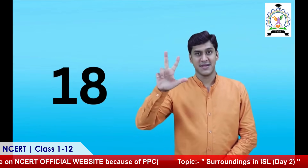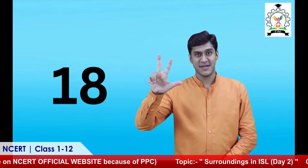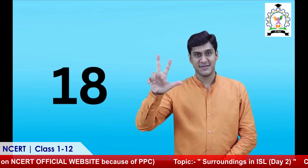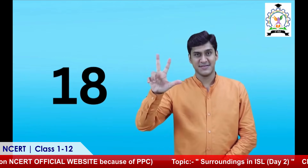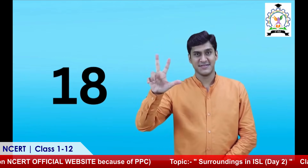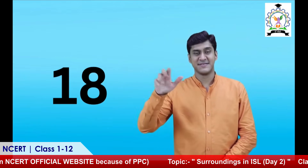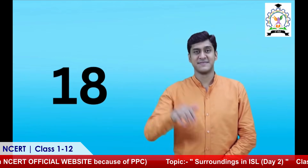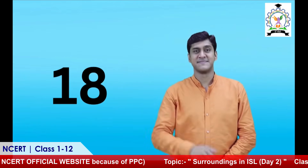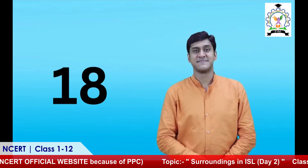18